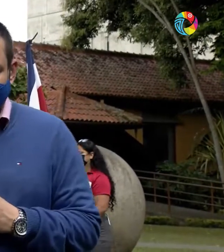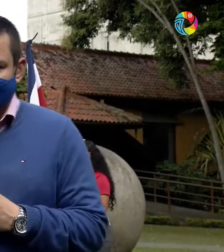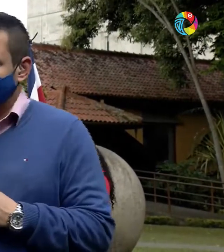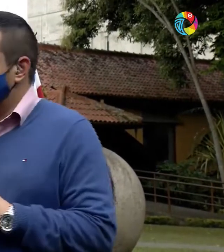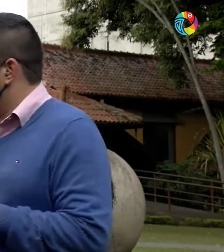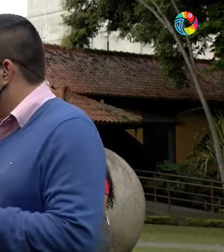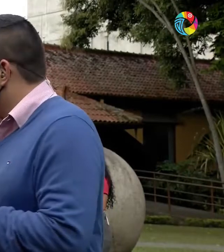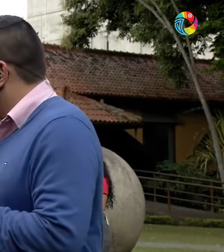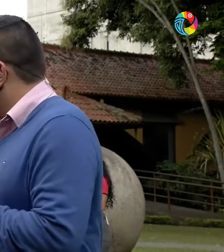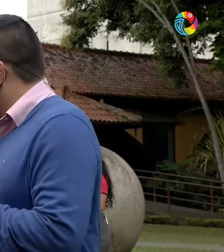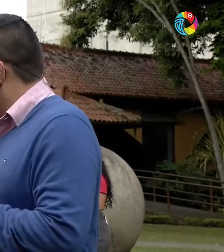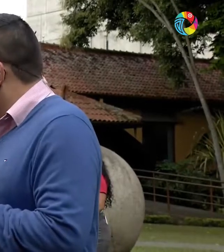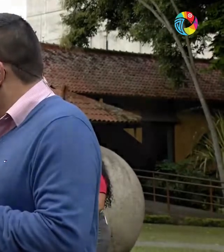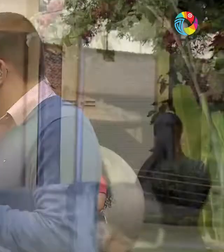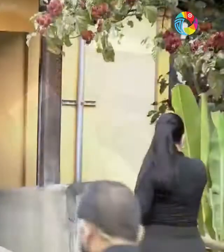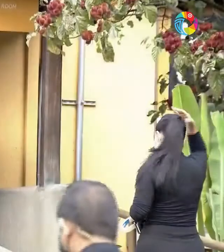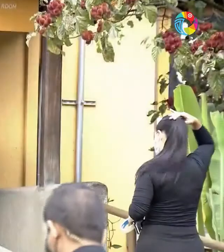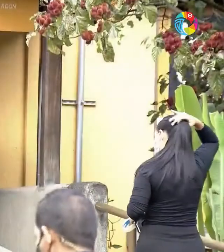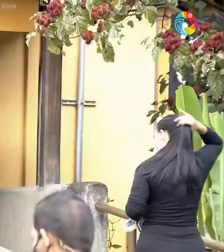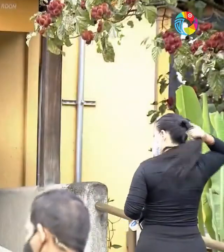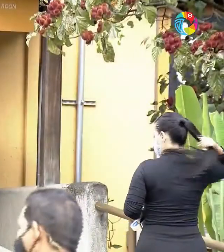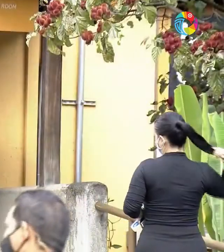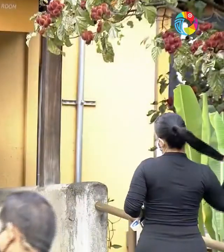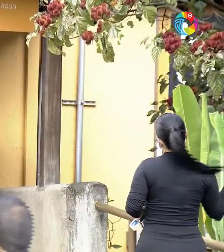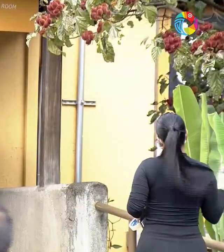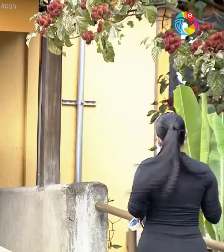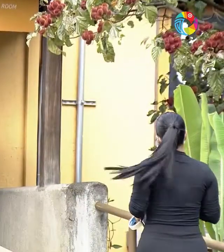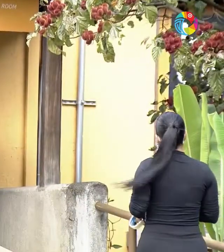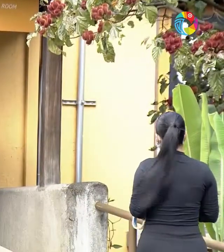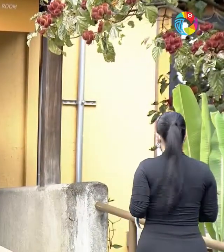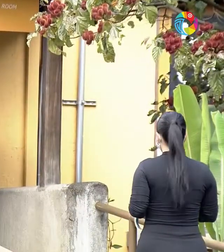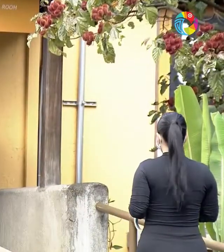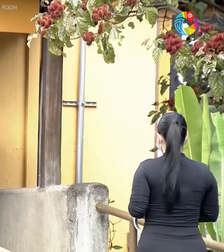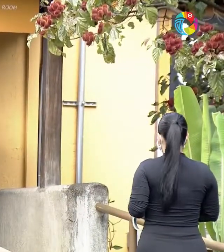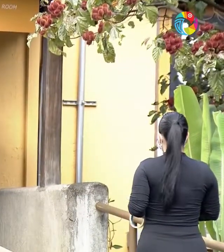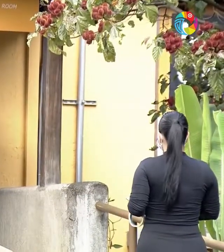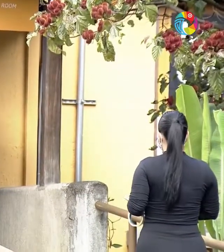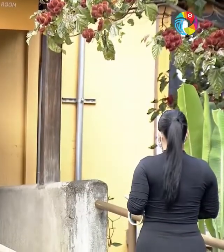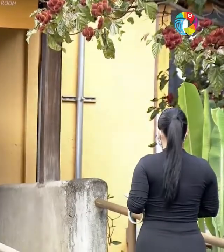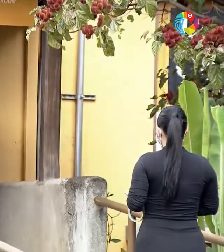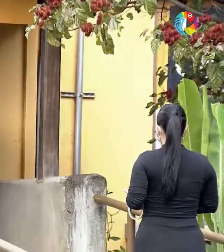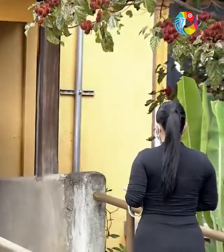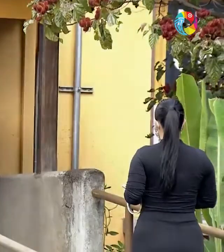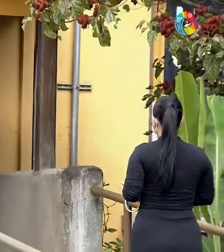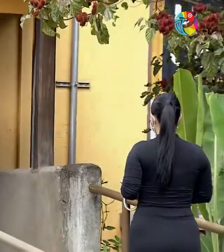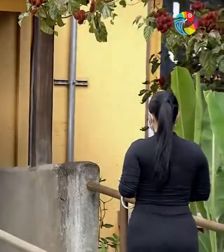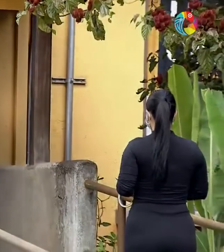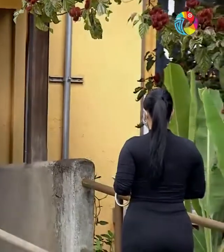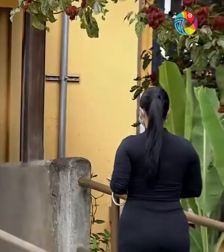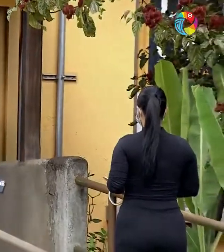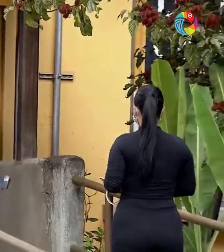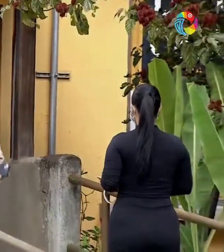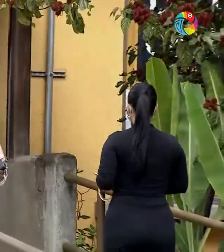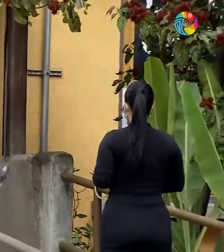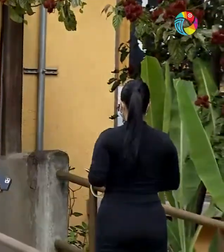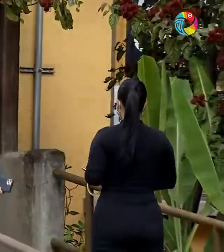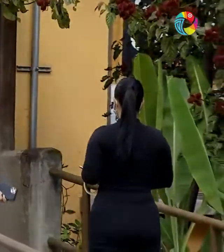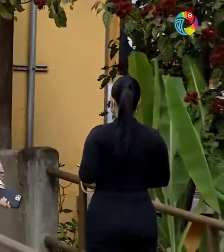aquí ya estamos a punto de iniciar. En cualquier momento estará ingresando el presidente de la